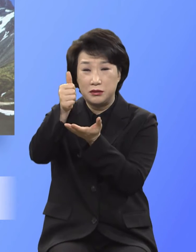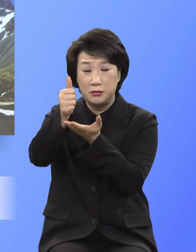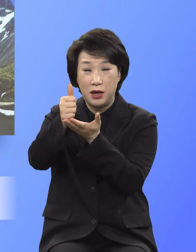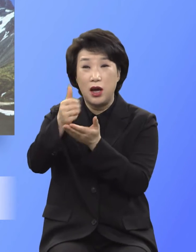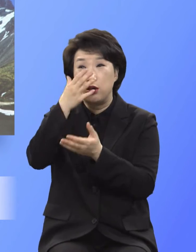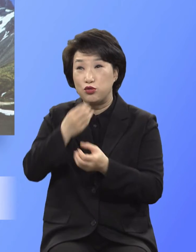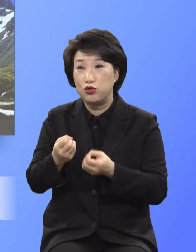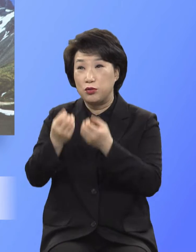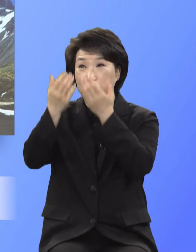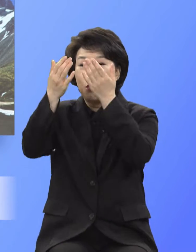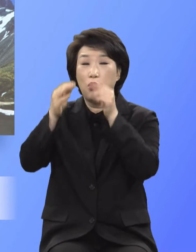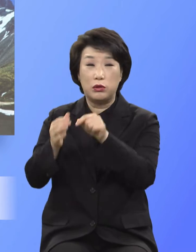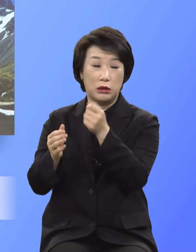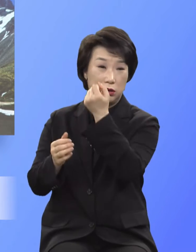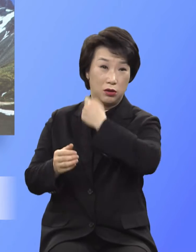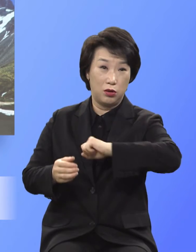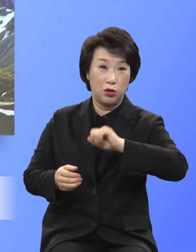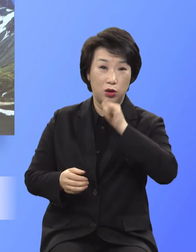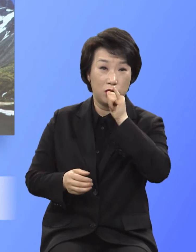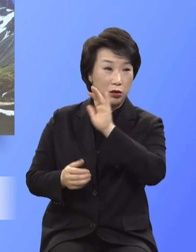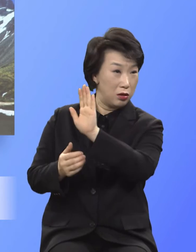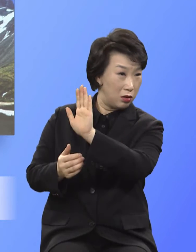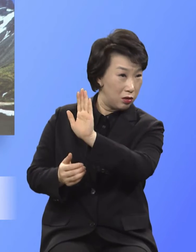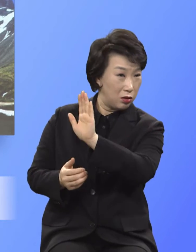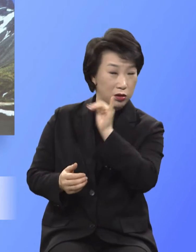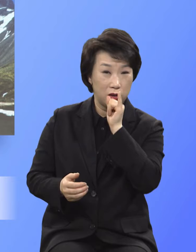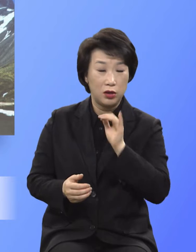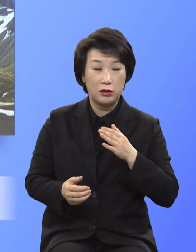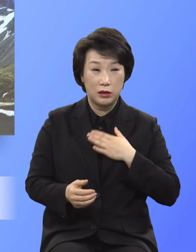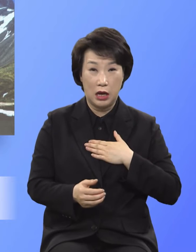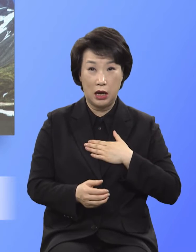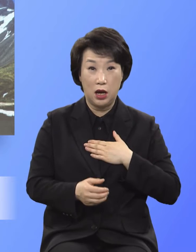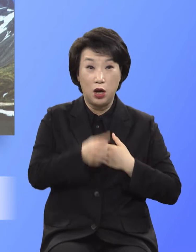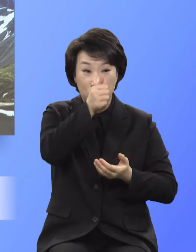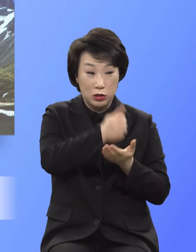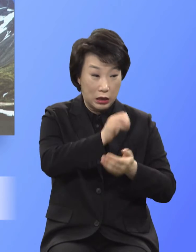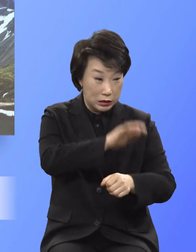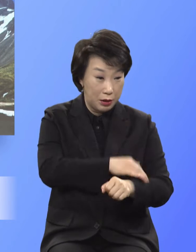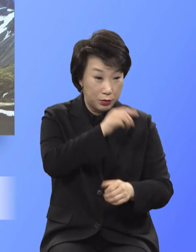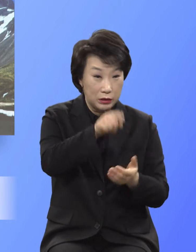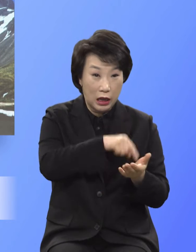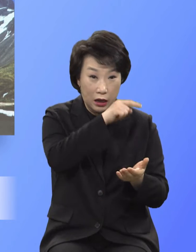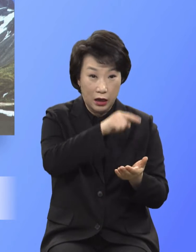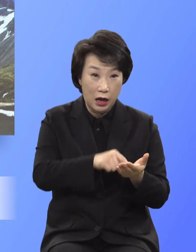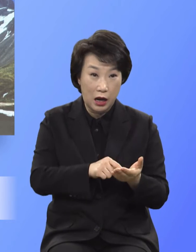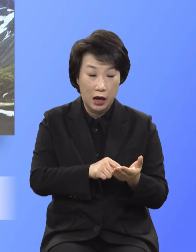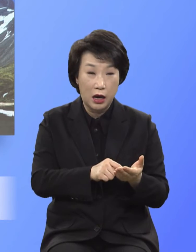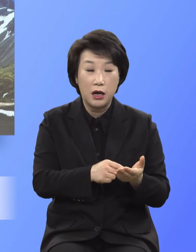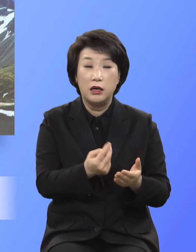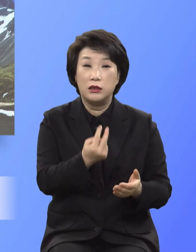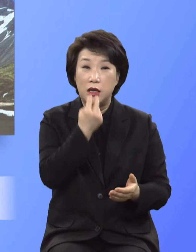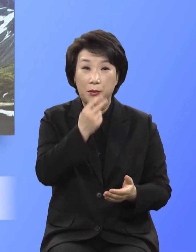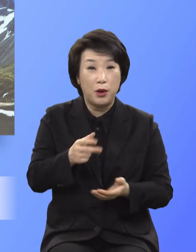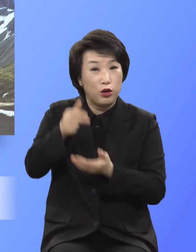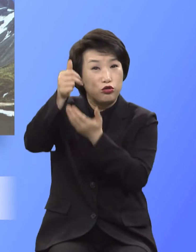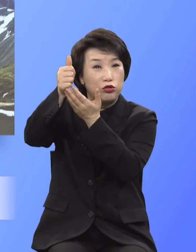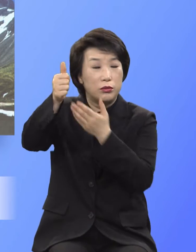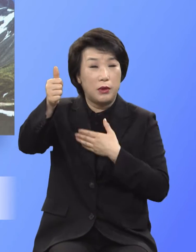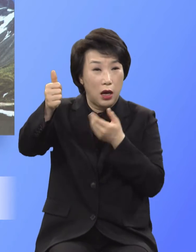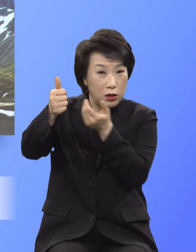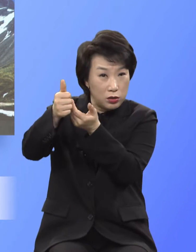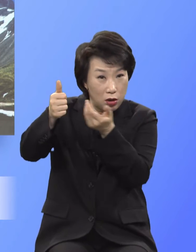하나님의 축복을 거절하고 자기 죄값으로 생명의 주님을